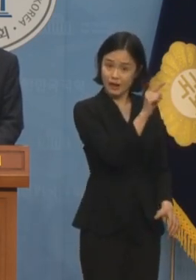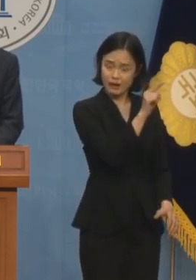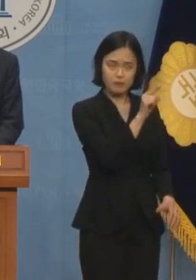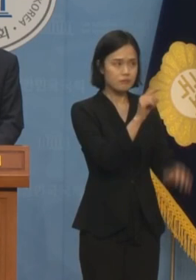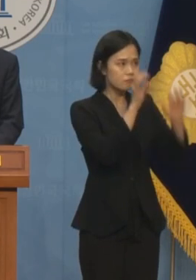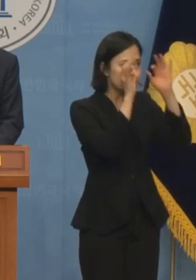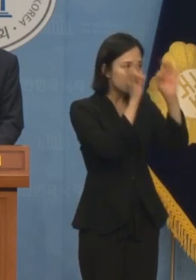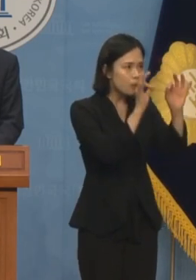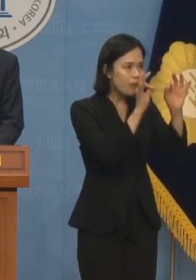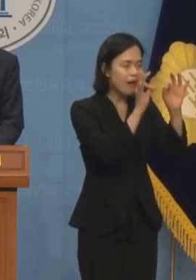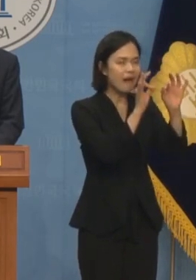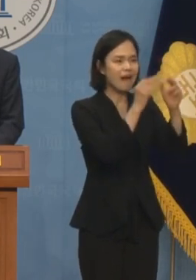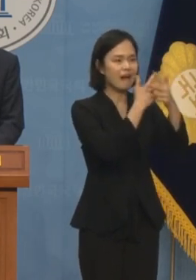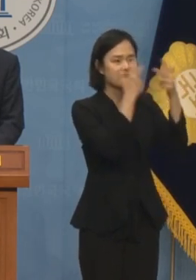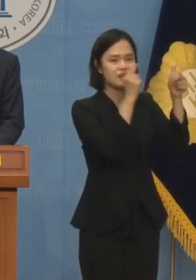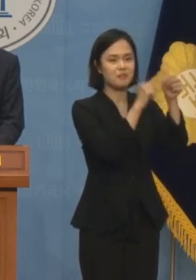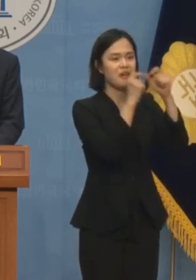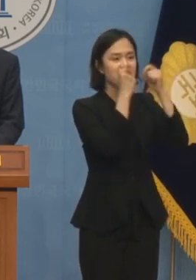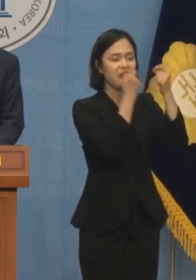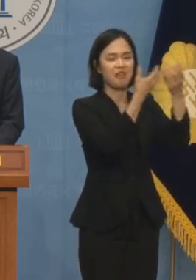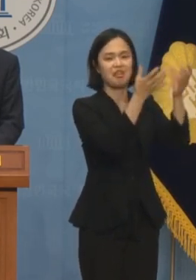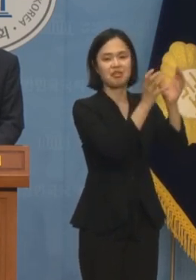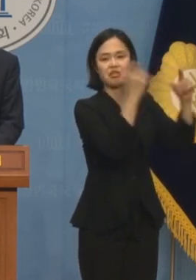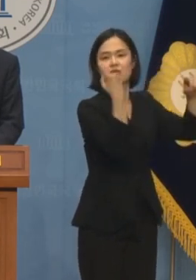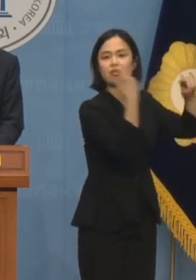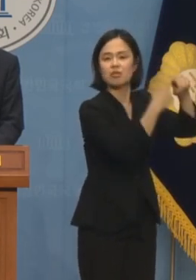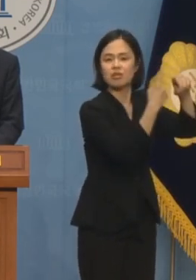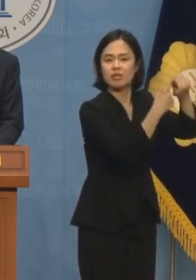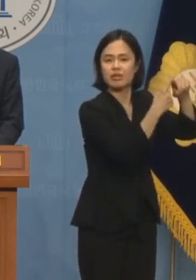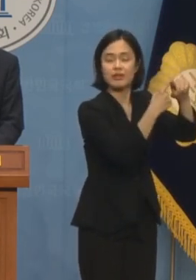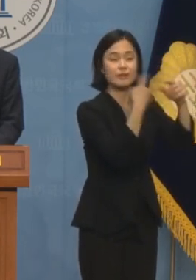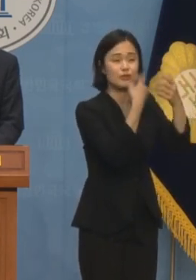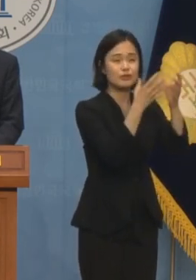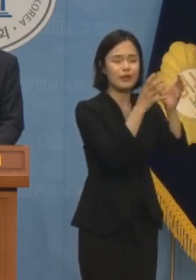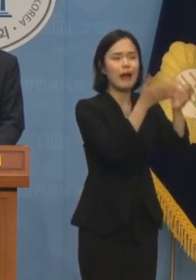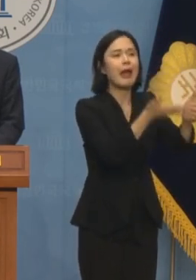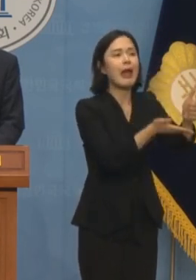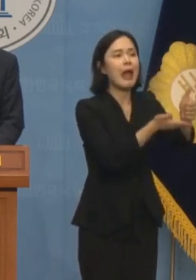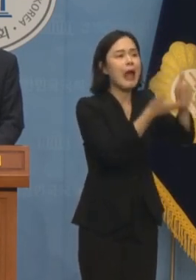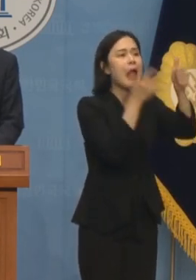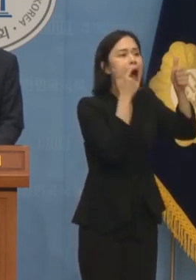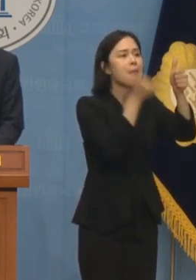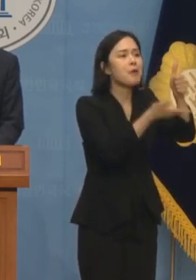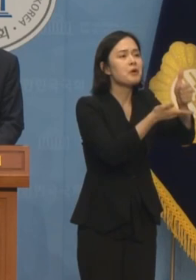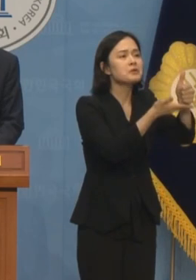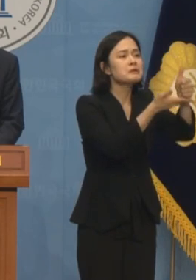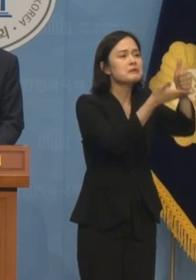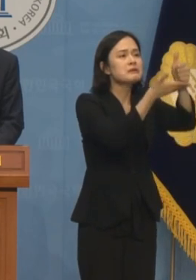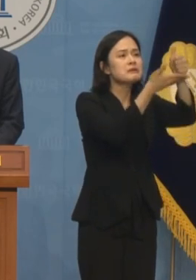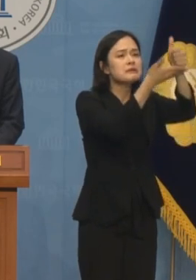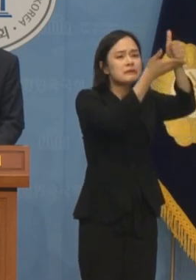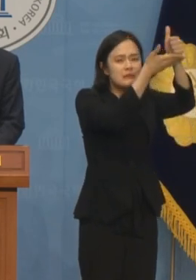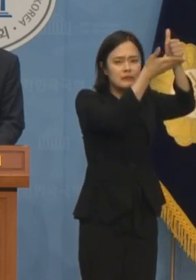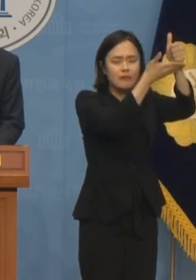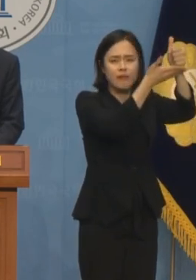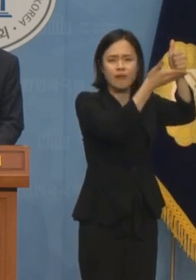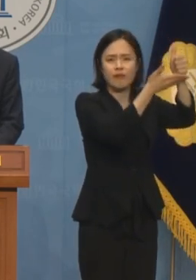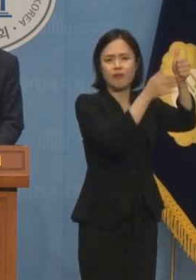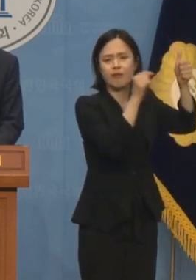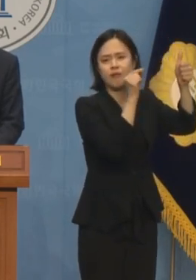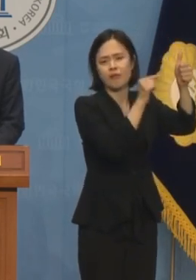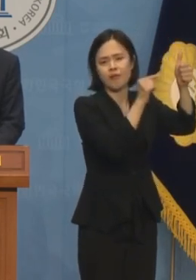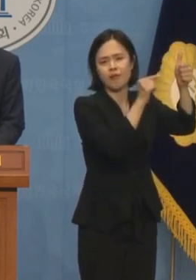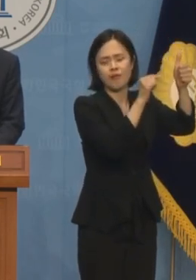당입니다. 민주당의 아버지로 추앙받으며 이미 절대 존엄이 되었습니다. 당헌 개정으로